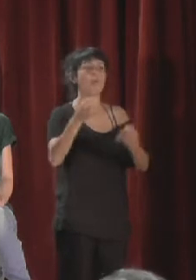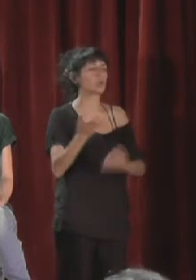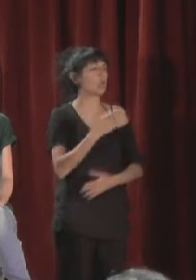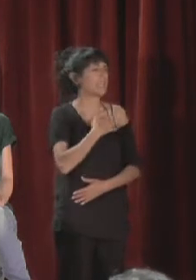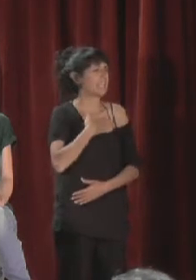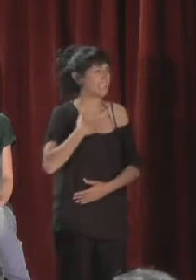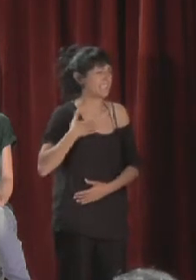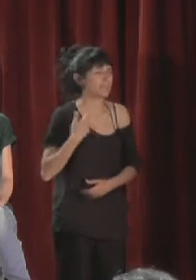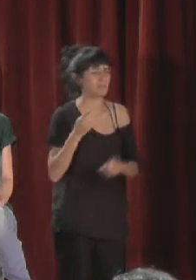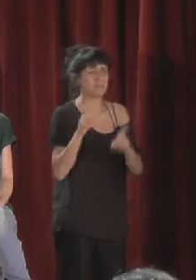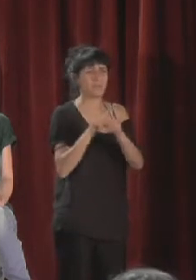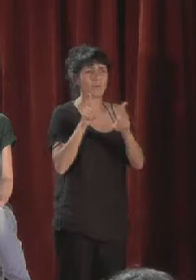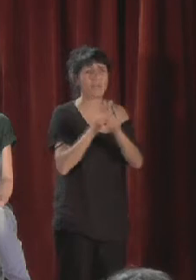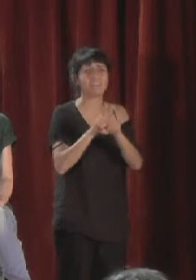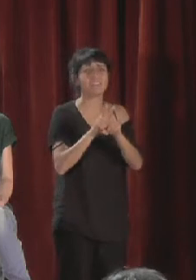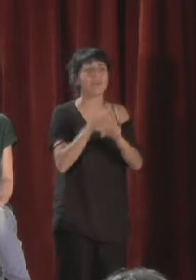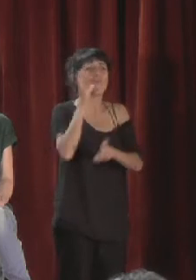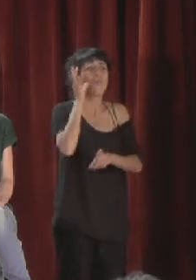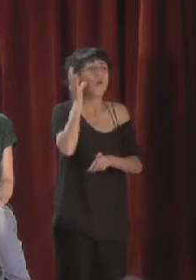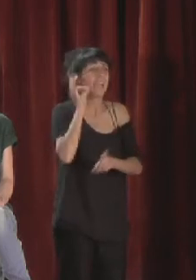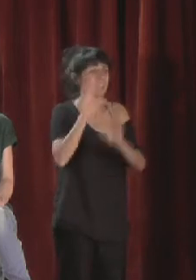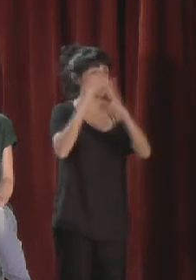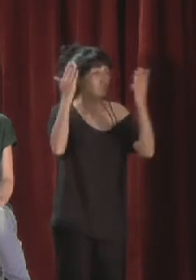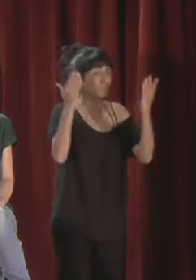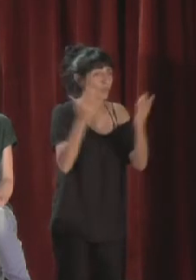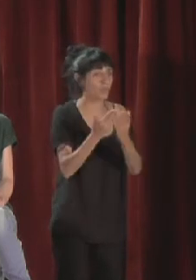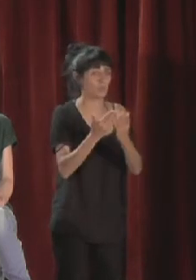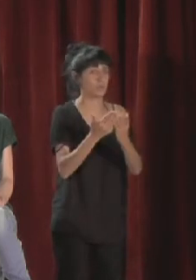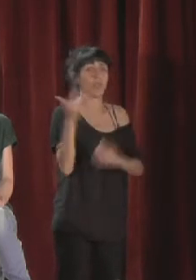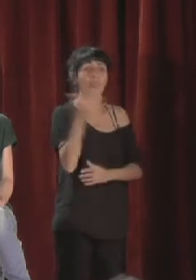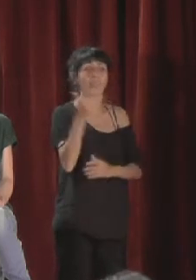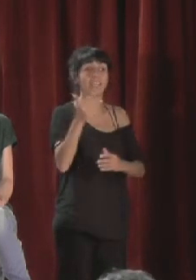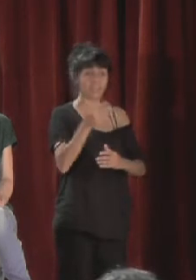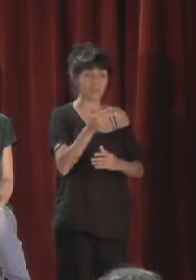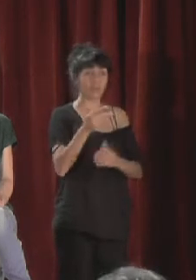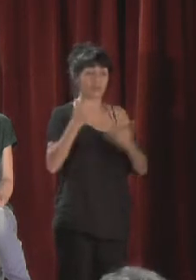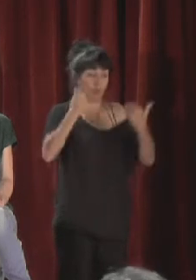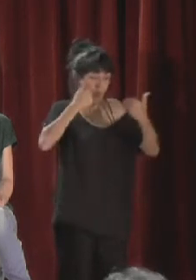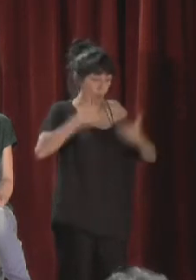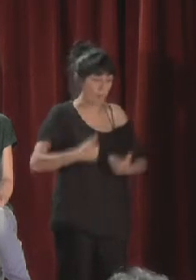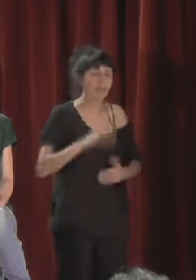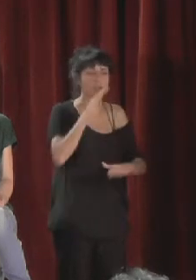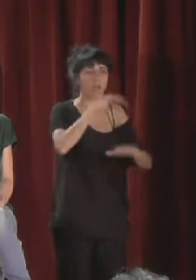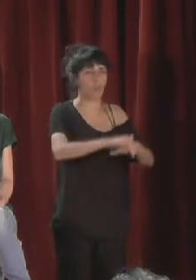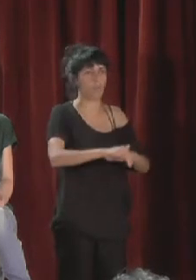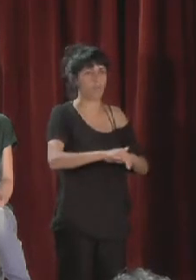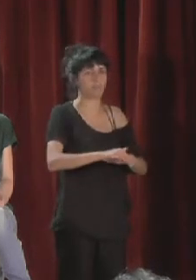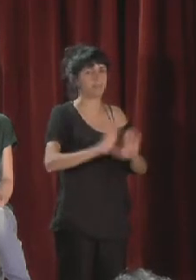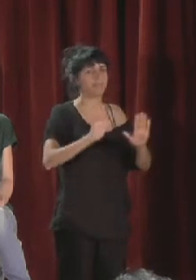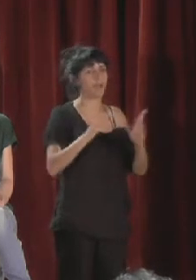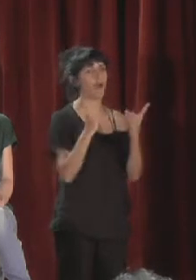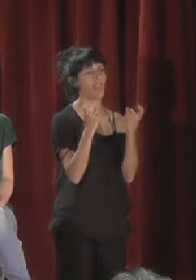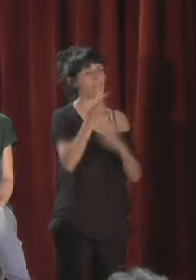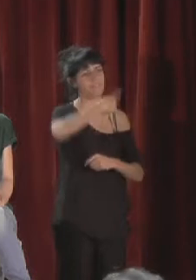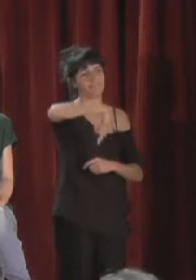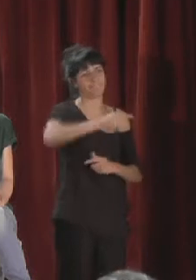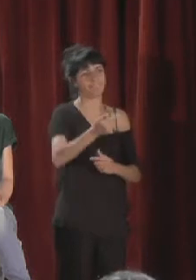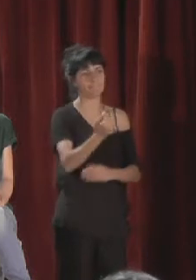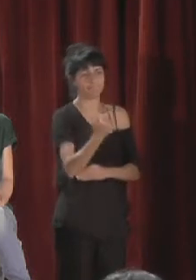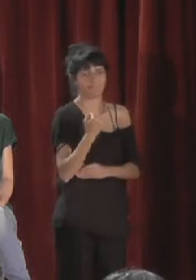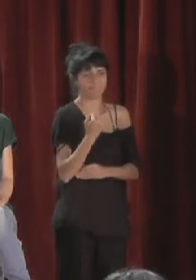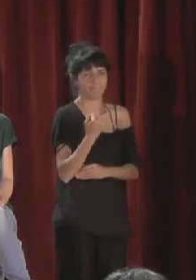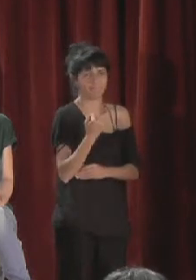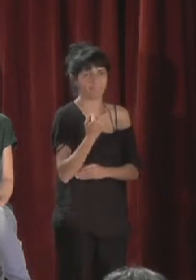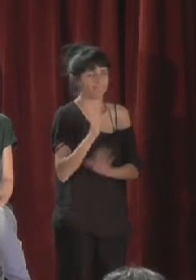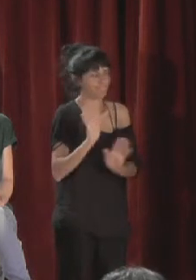feminista, ecoloxista, onde se cumpran os dereitos humanos. Ese cambio ten que ser con vos. Nós non